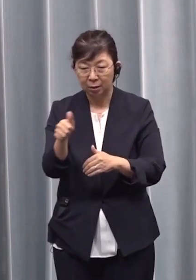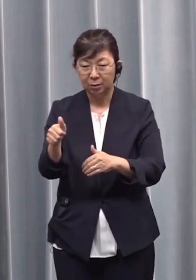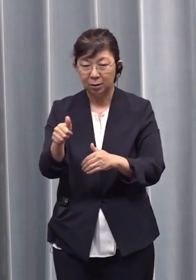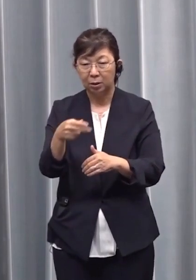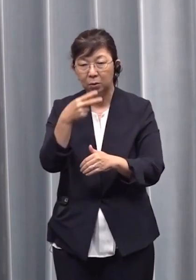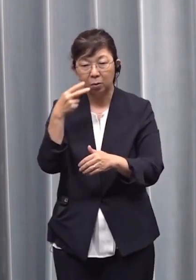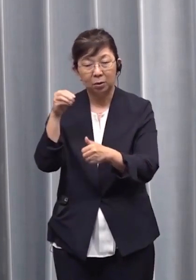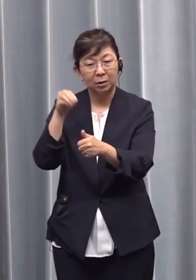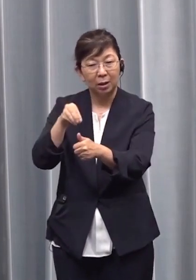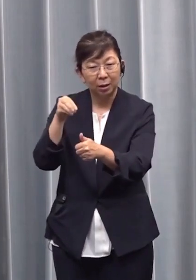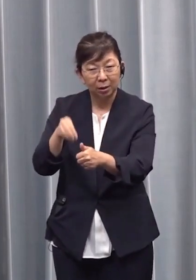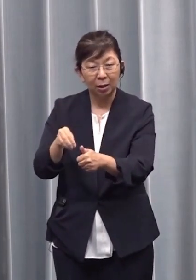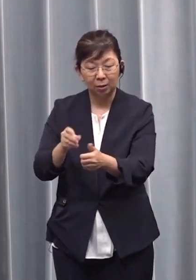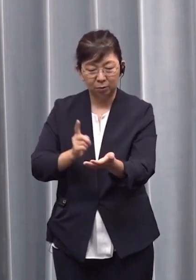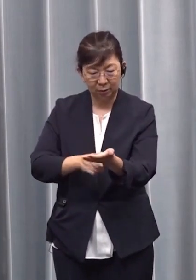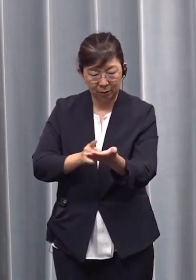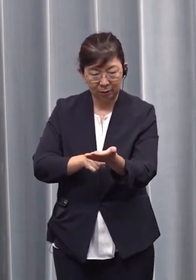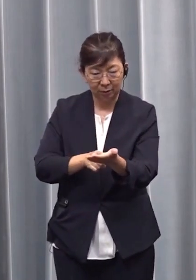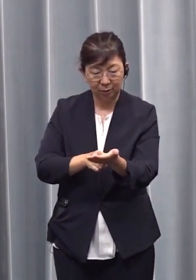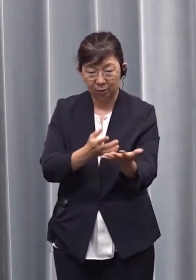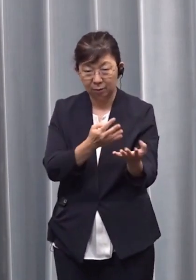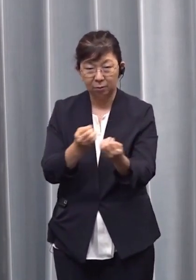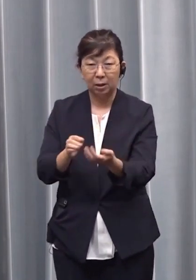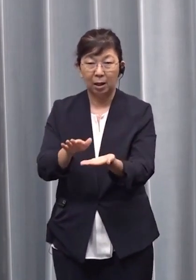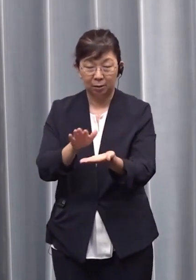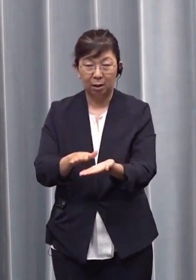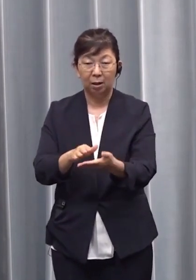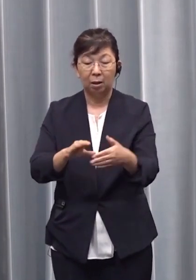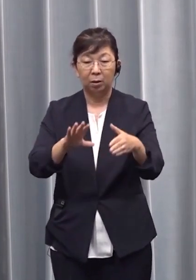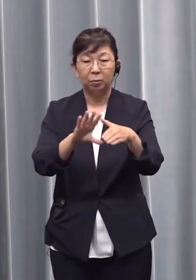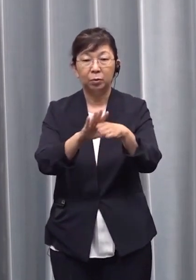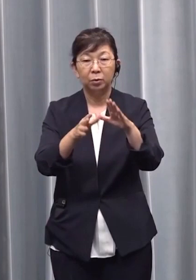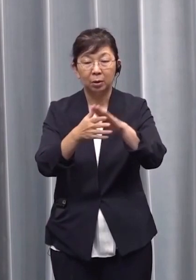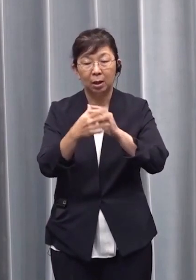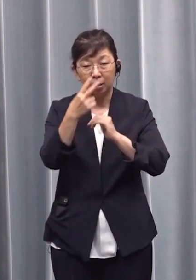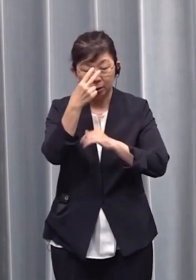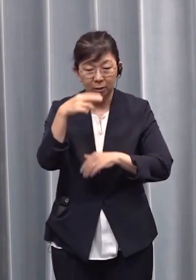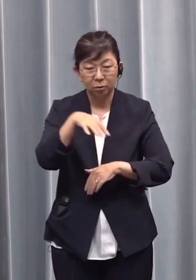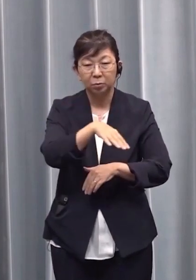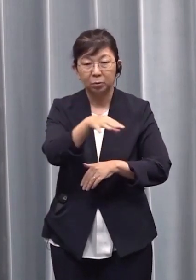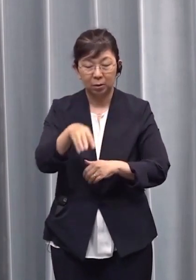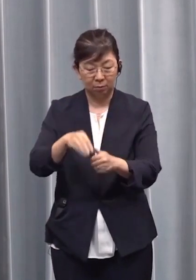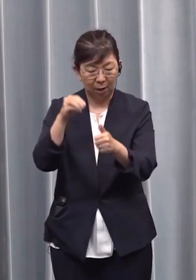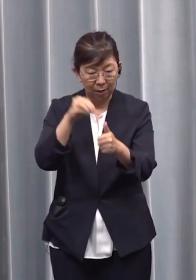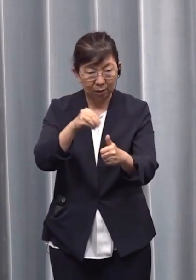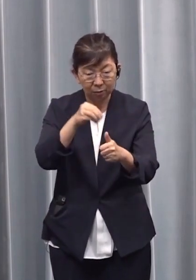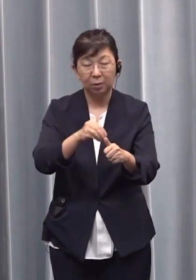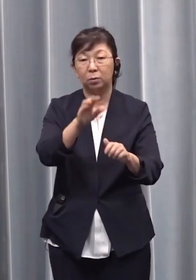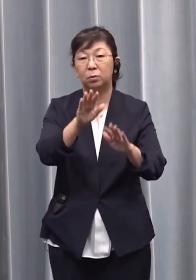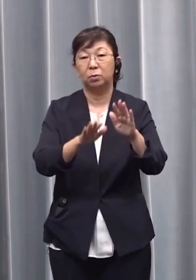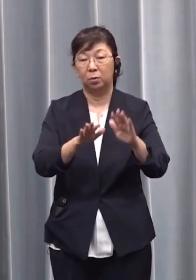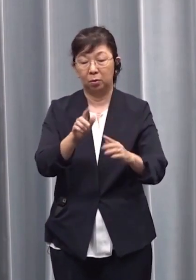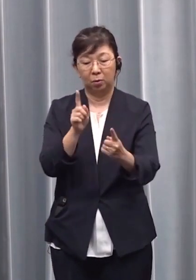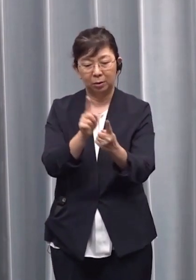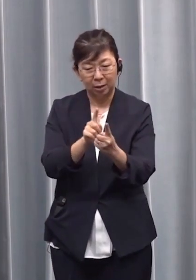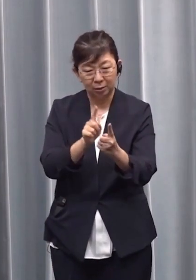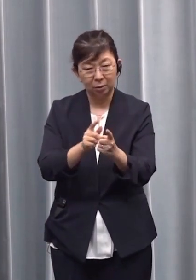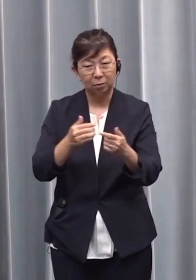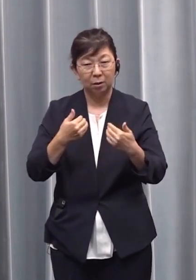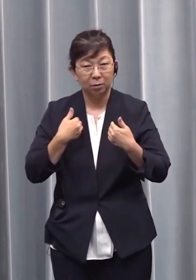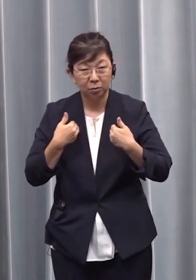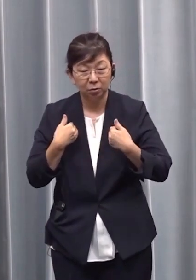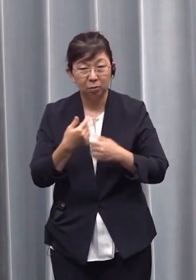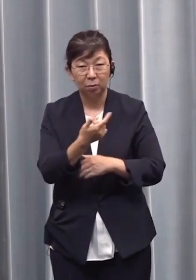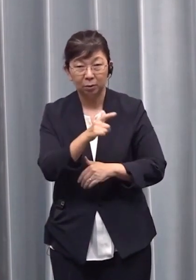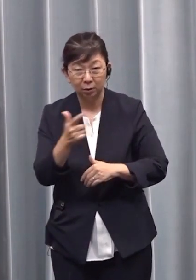指摘を多くいただくとともに、文化芸術分野におけるハラスメントの状況や対策の必要性等